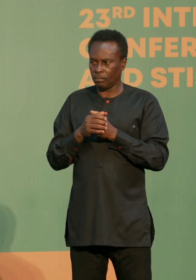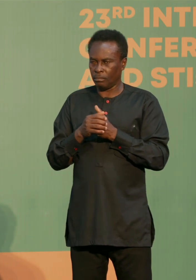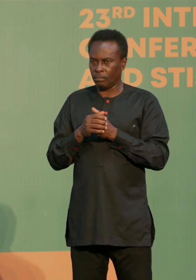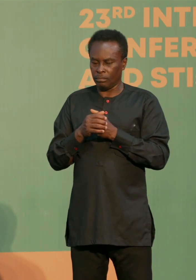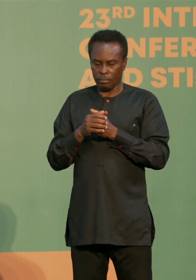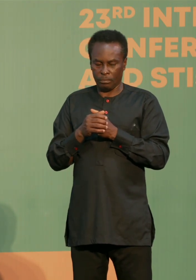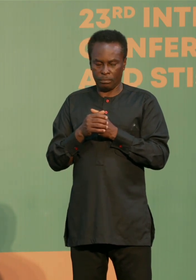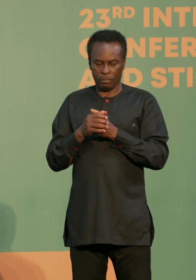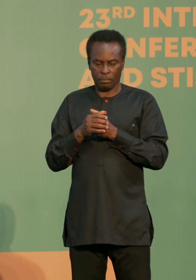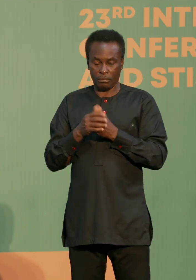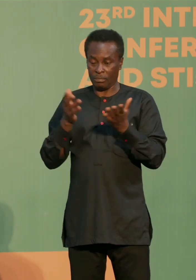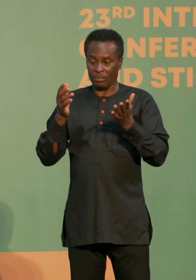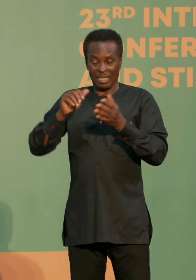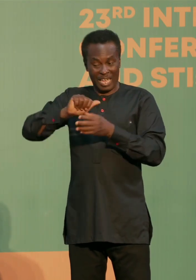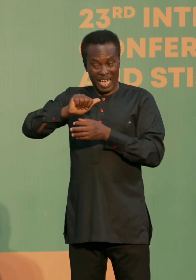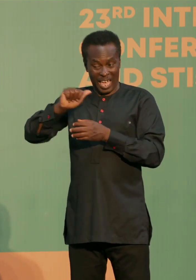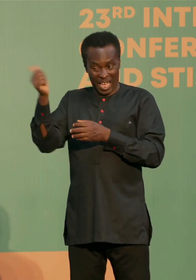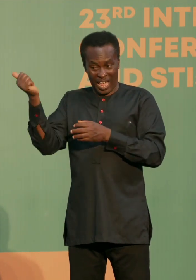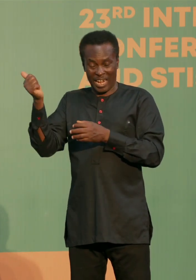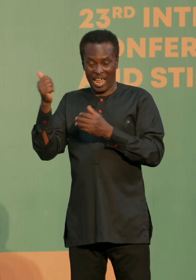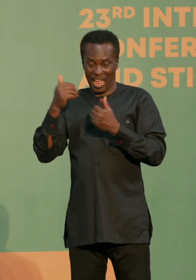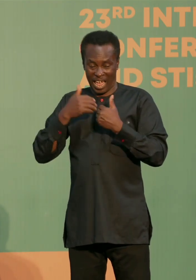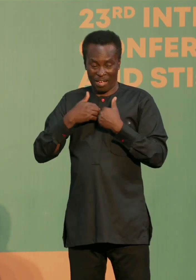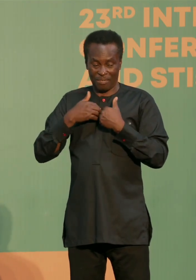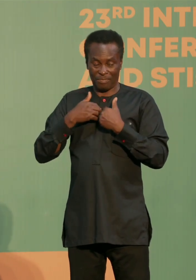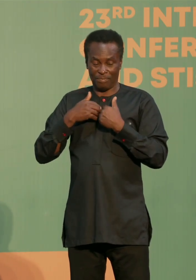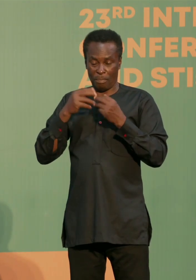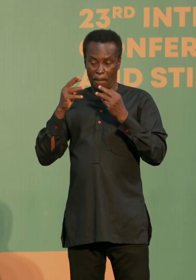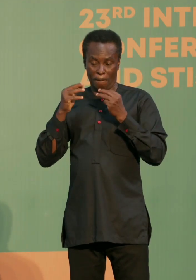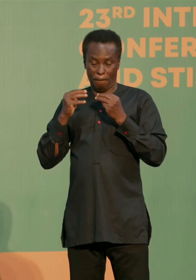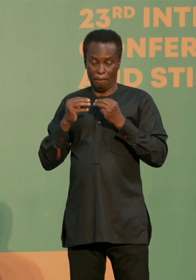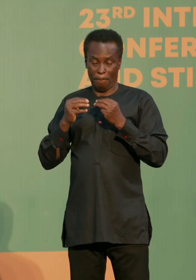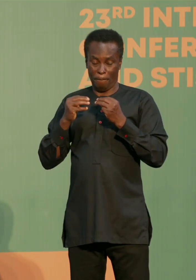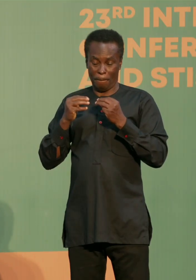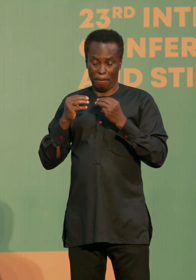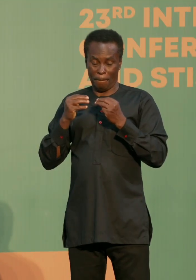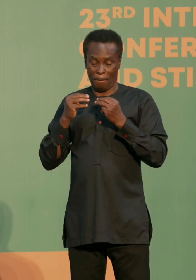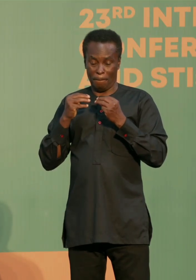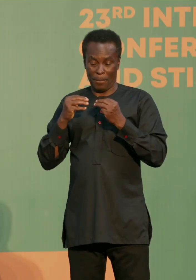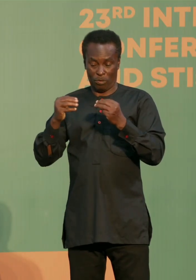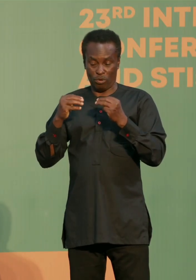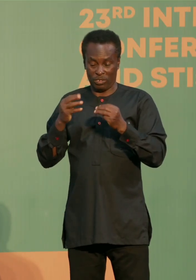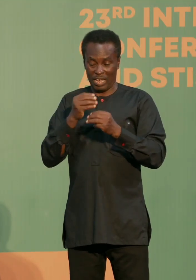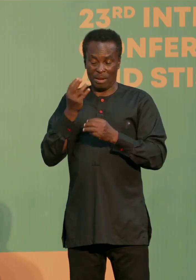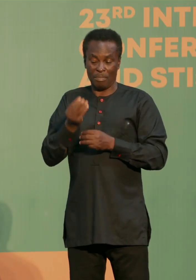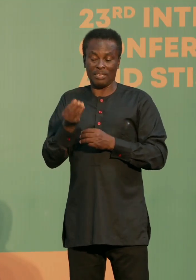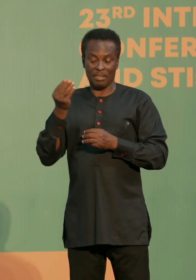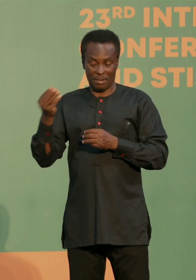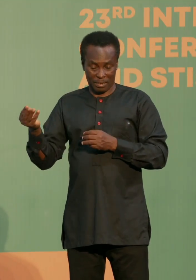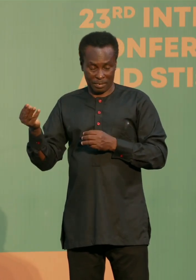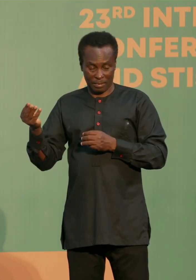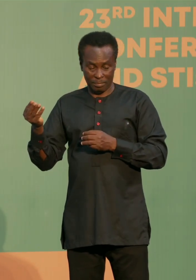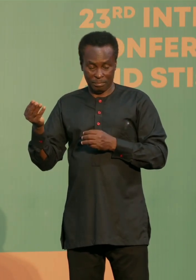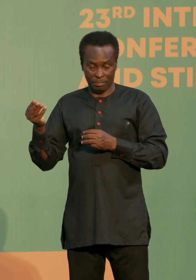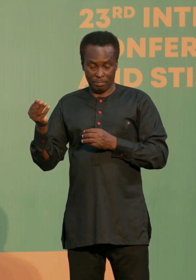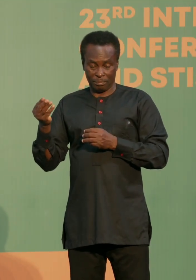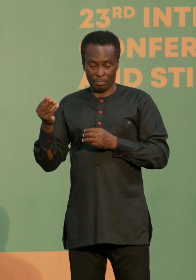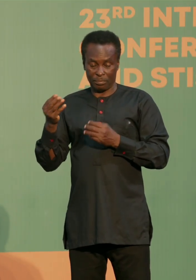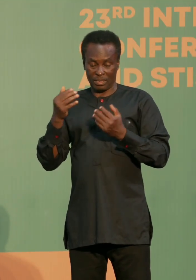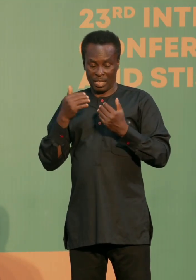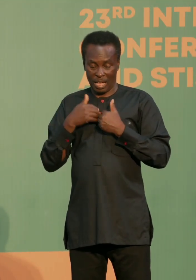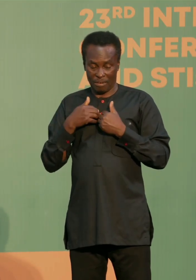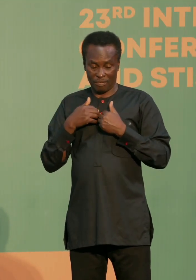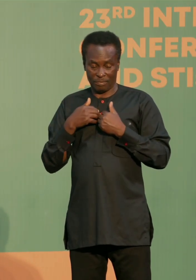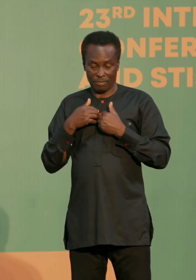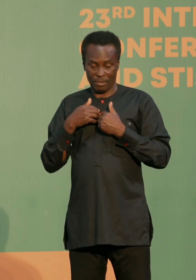À part la microscopie, nous avons réalisé les tests moléculaires avec l'automate Alinity M. Nous avons